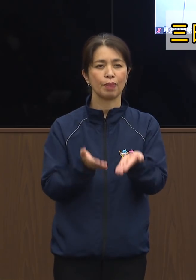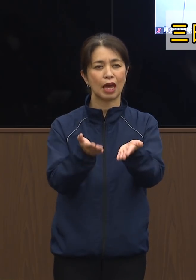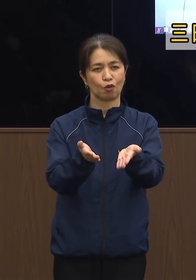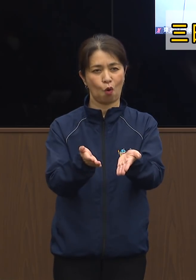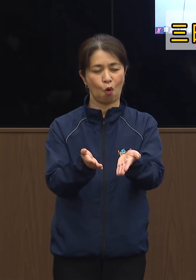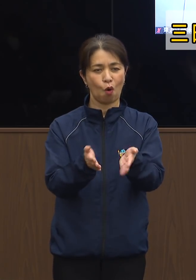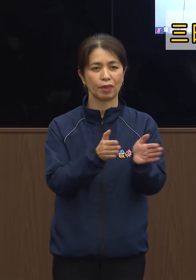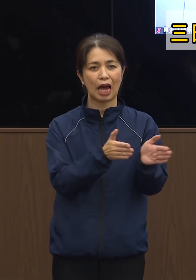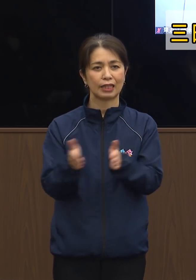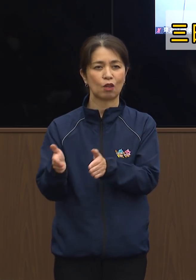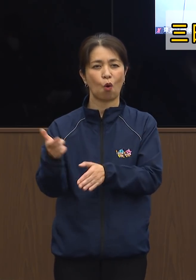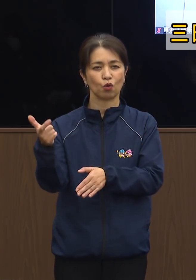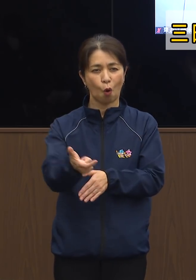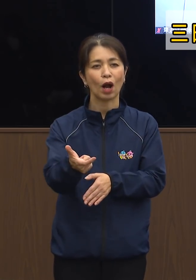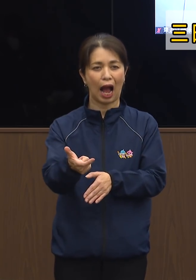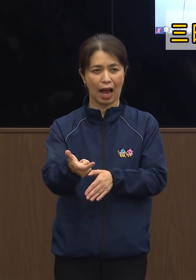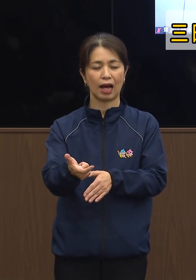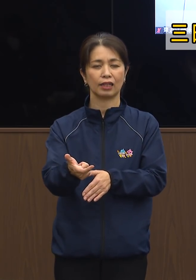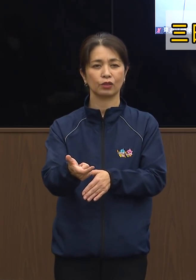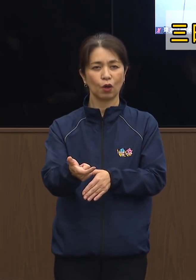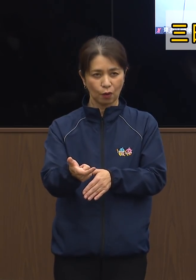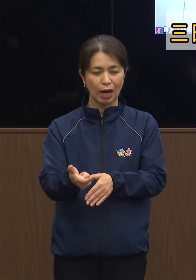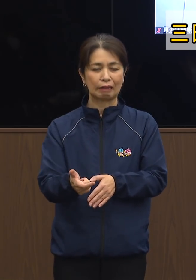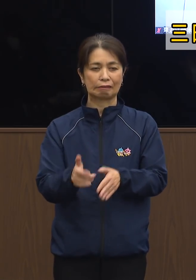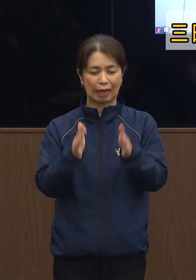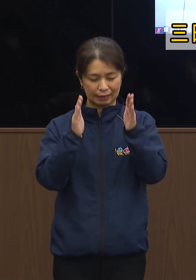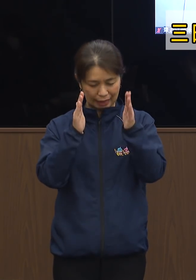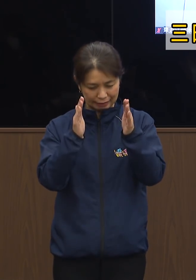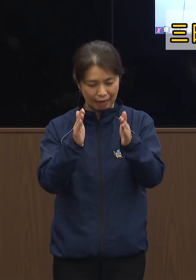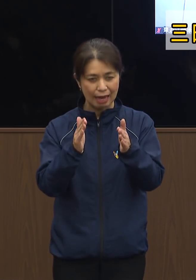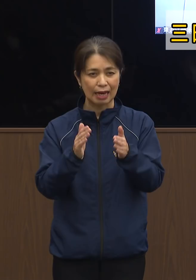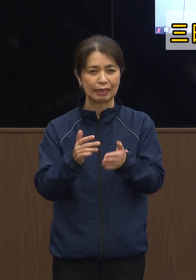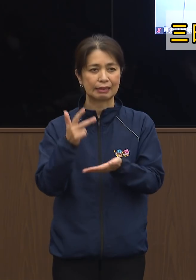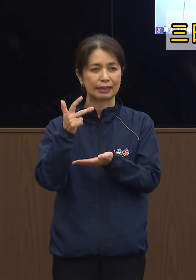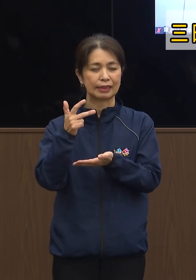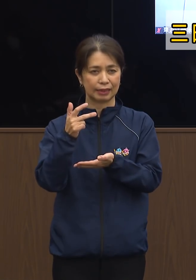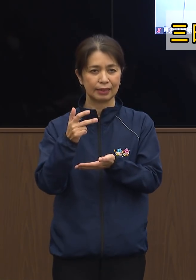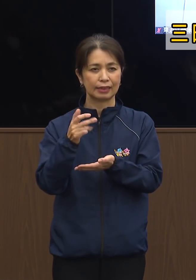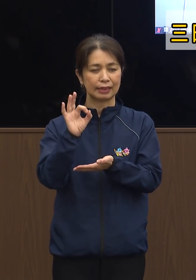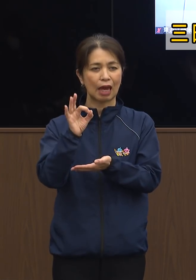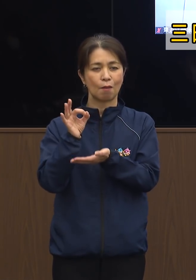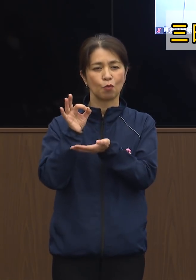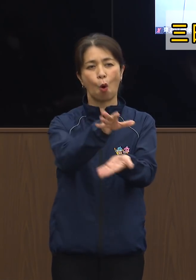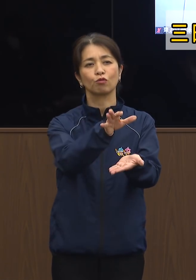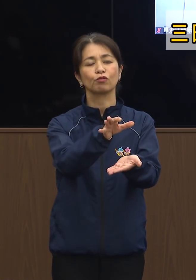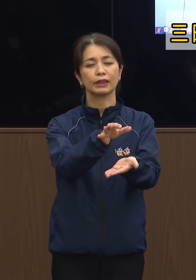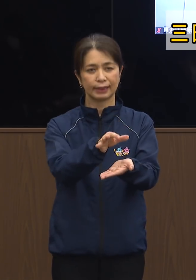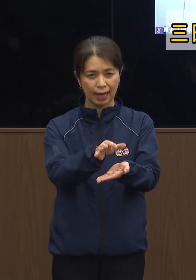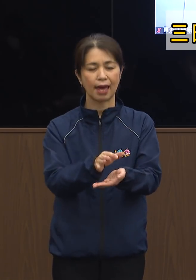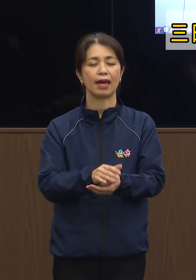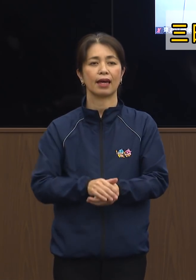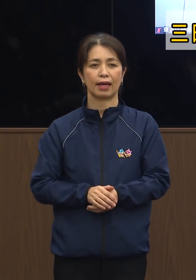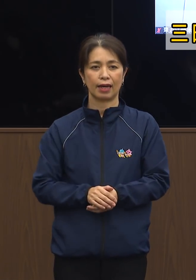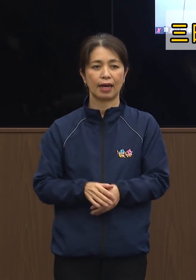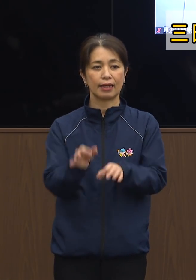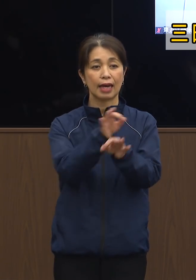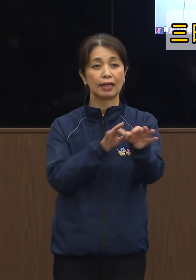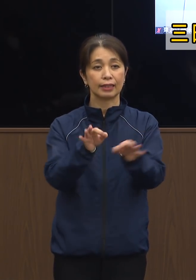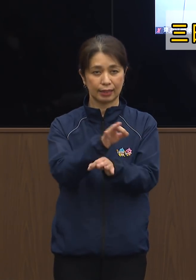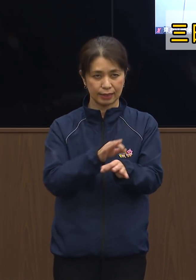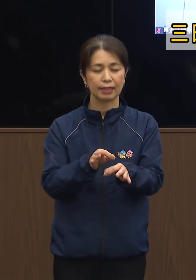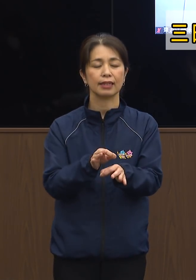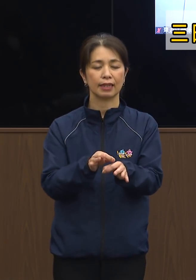化、これに最大限資源を投入し努めるとともに、景気経済